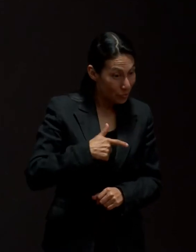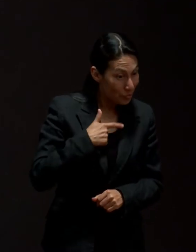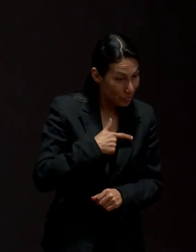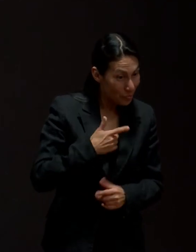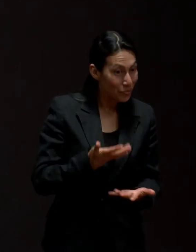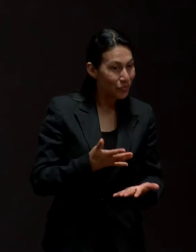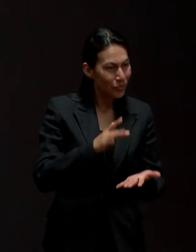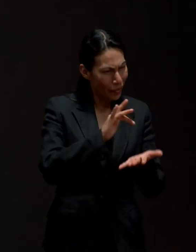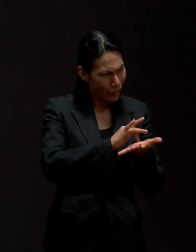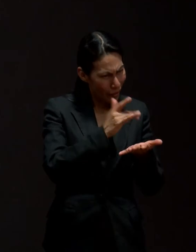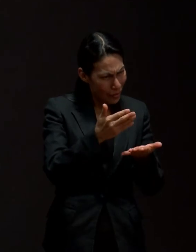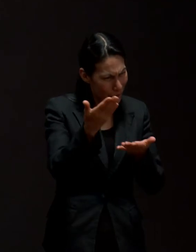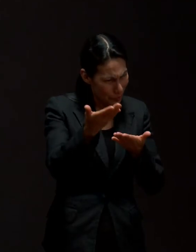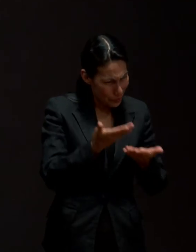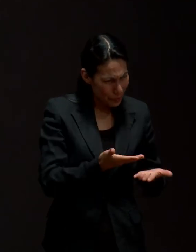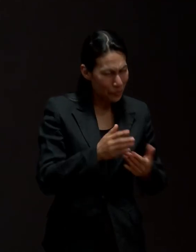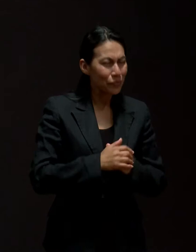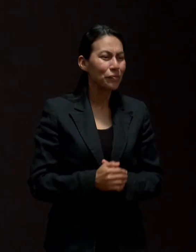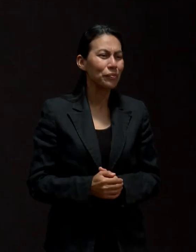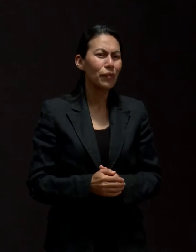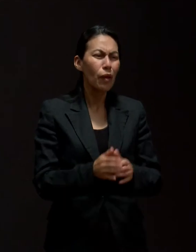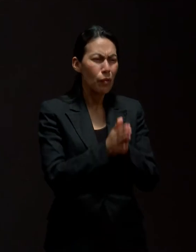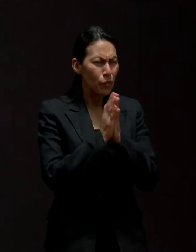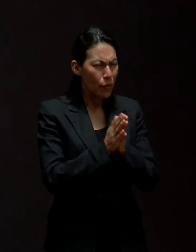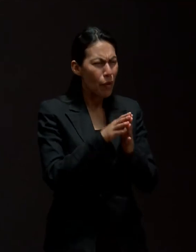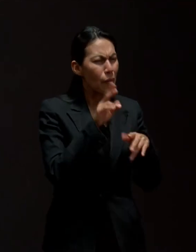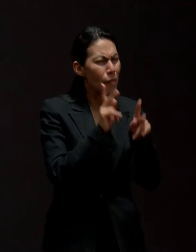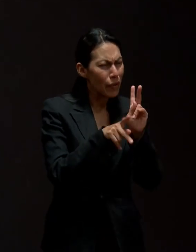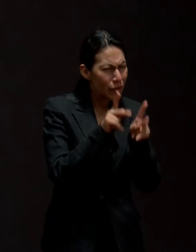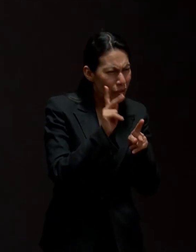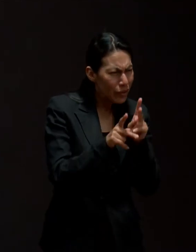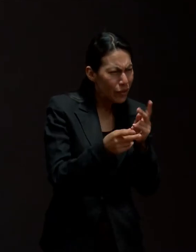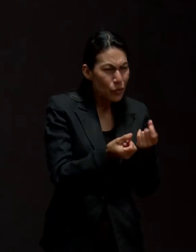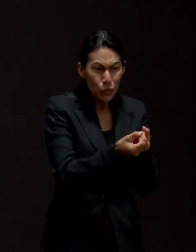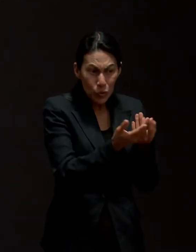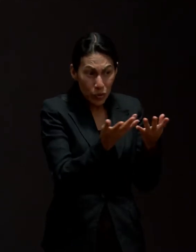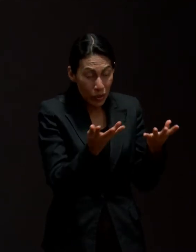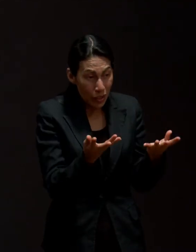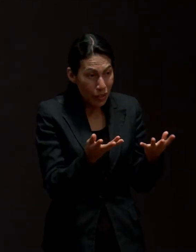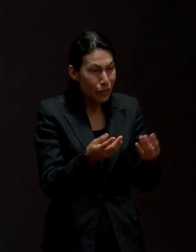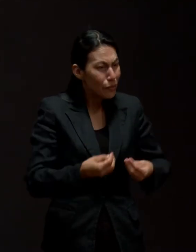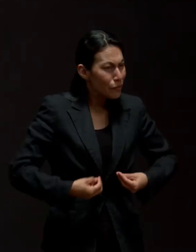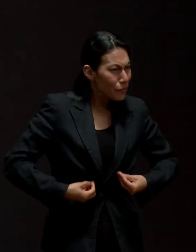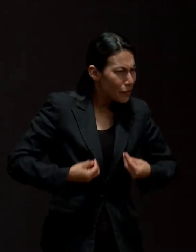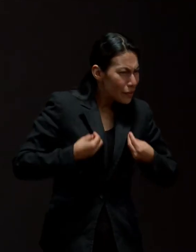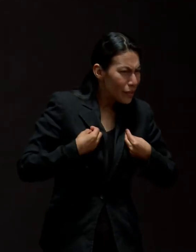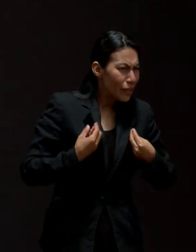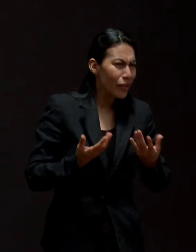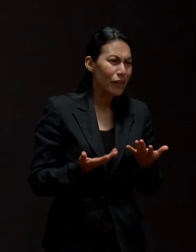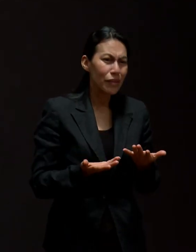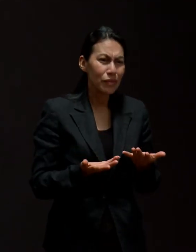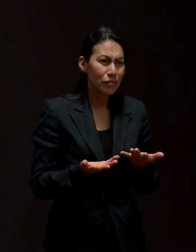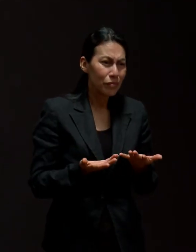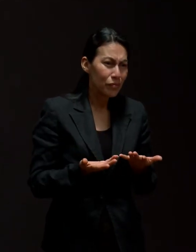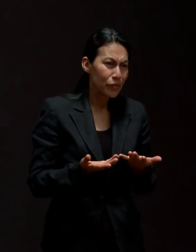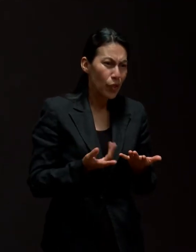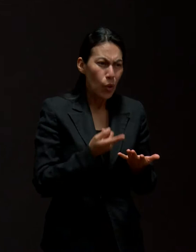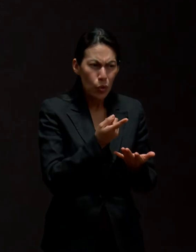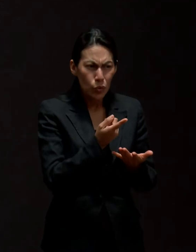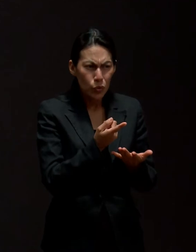nosotros. El placer es nuestro. Gracias por estar aquí. Cuéntenos algo de ustedes, de